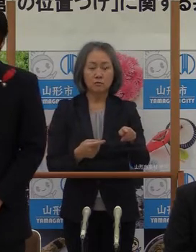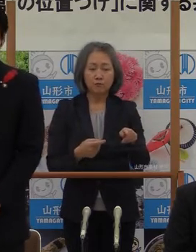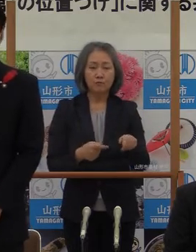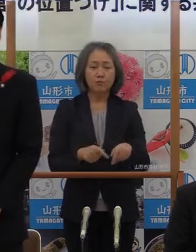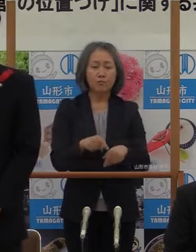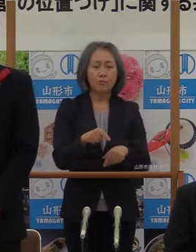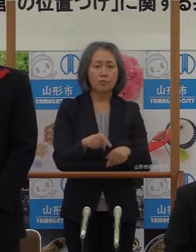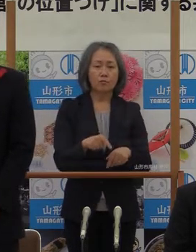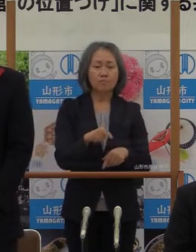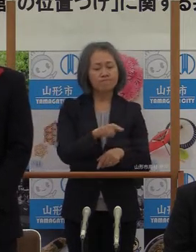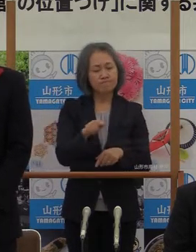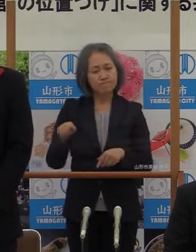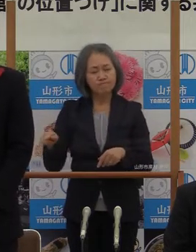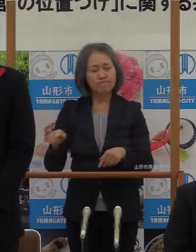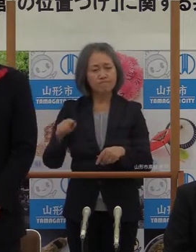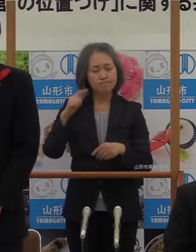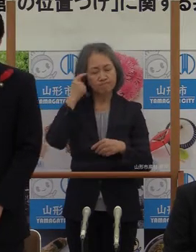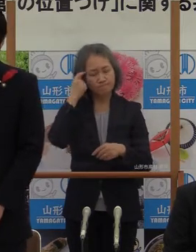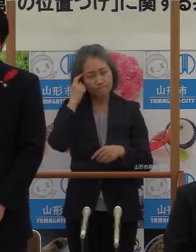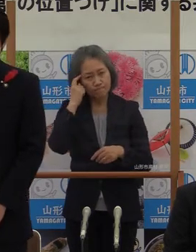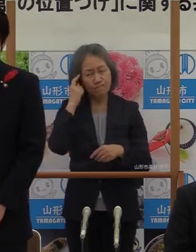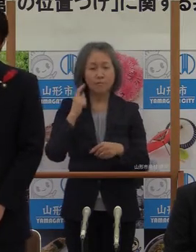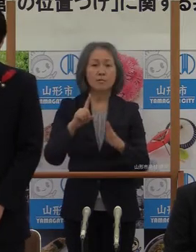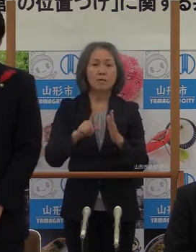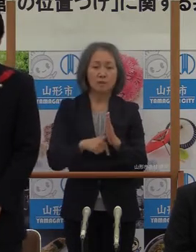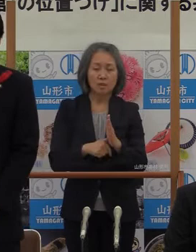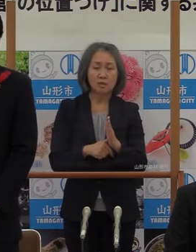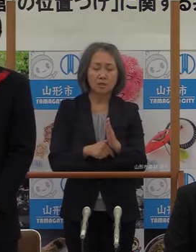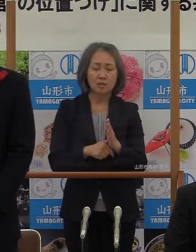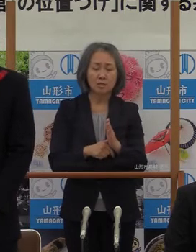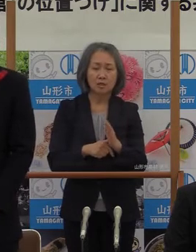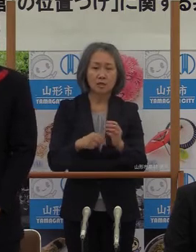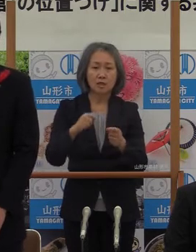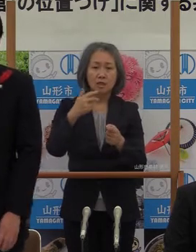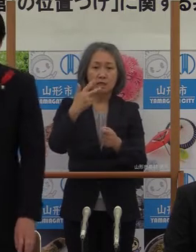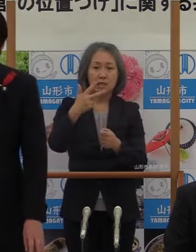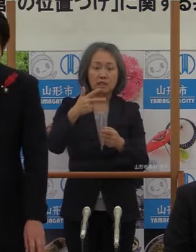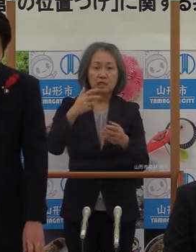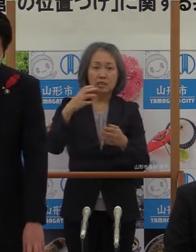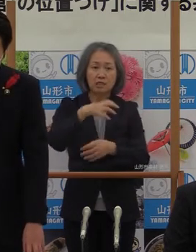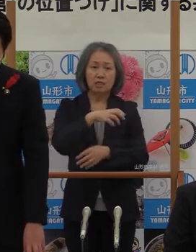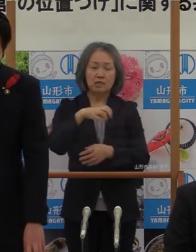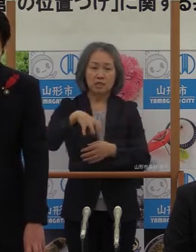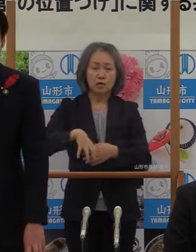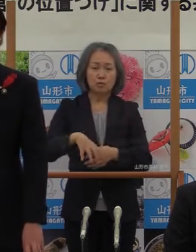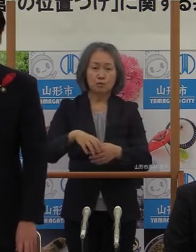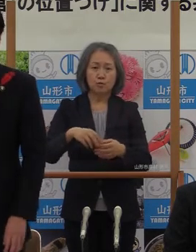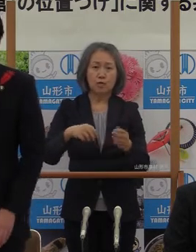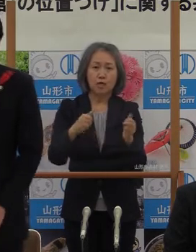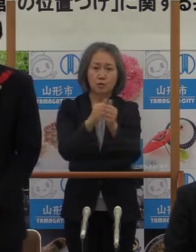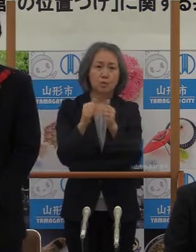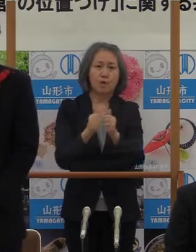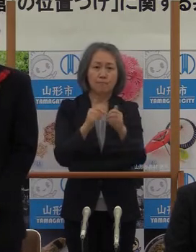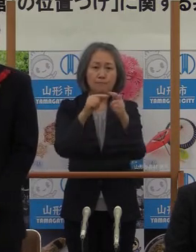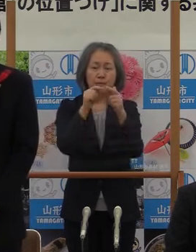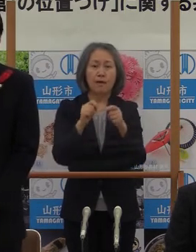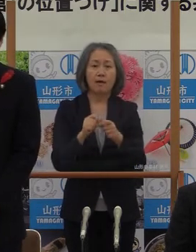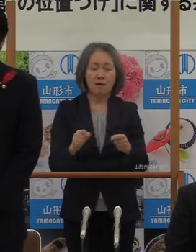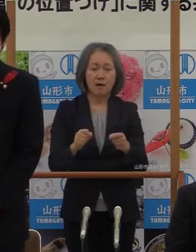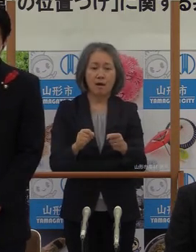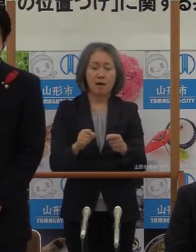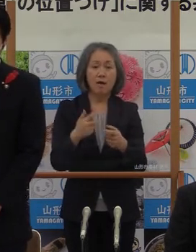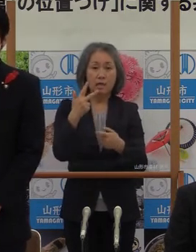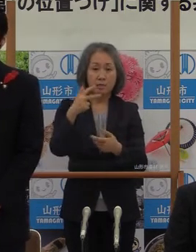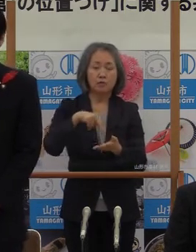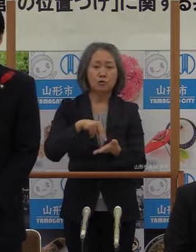これらを総合的に勘案いたしまして、町内でさらなる検討を行った結果、山形市といたしまして